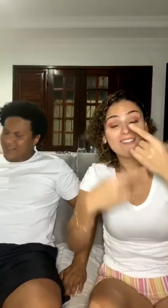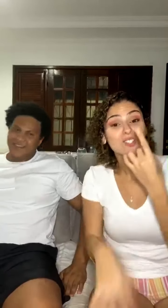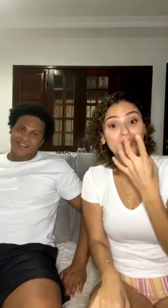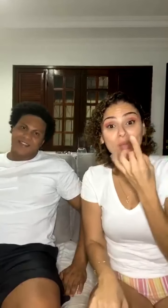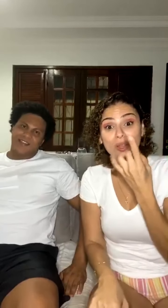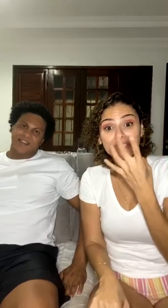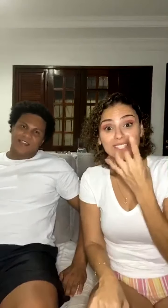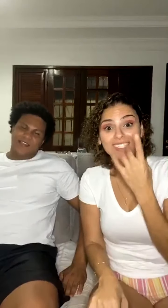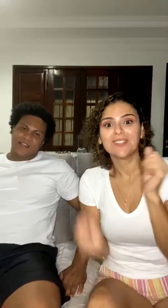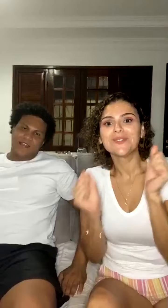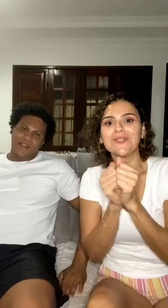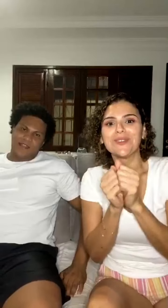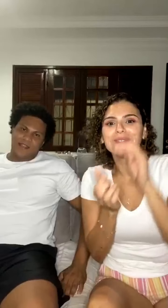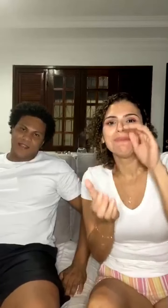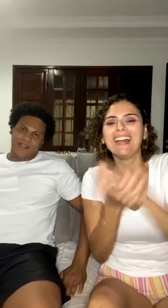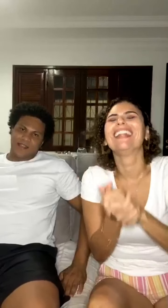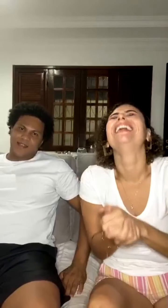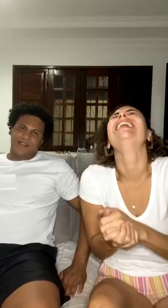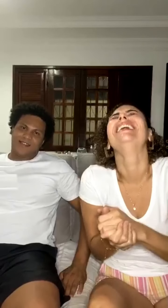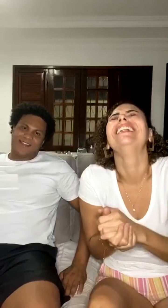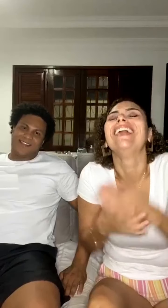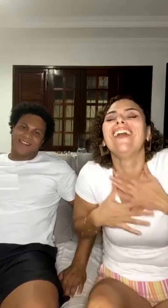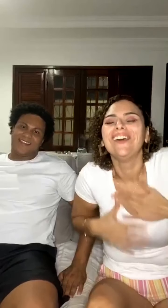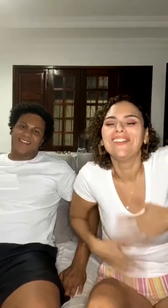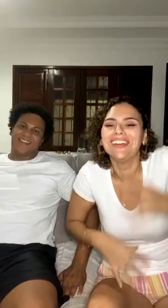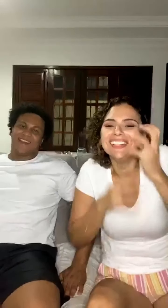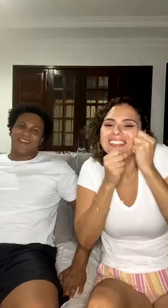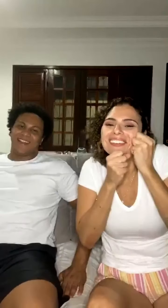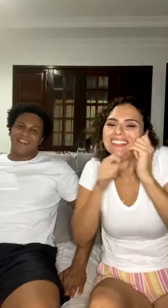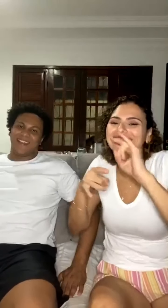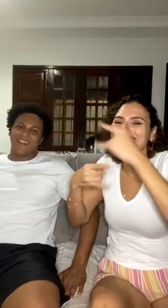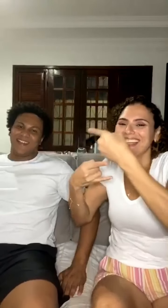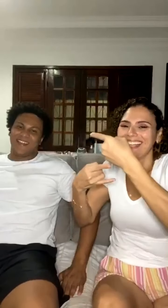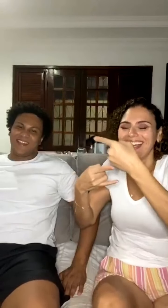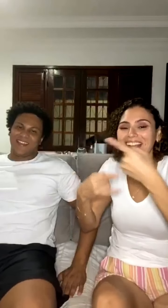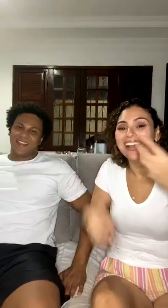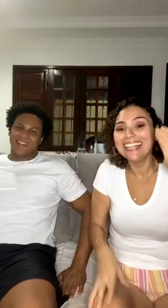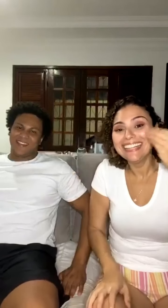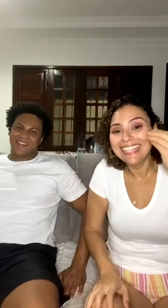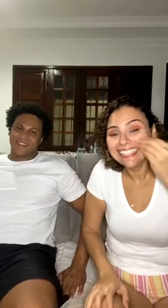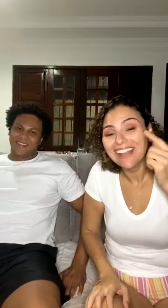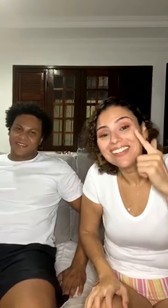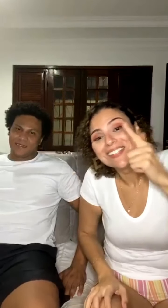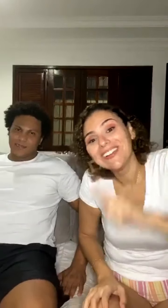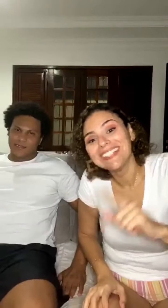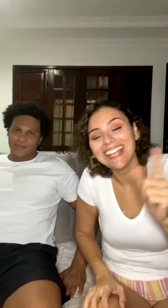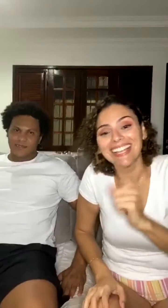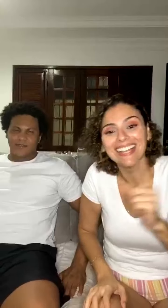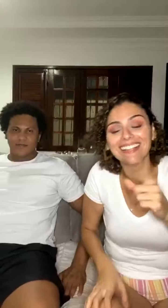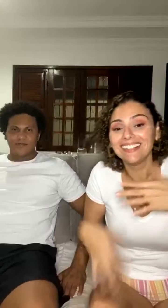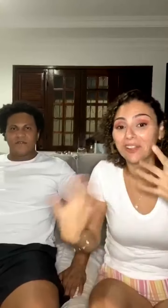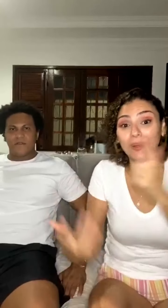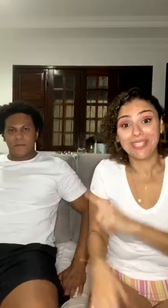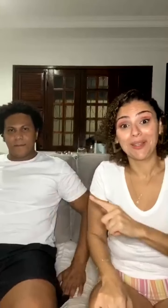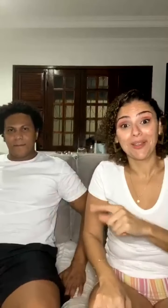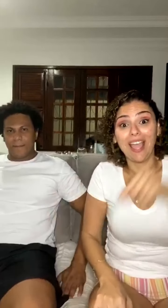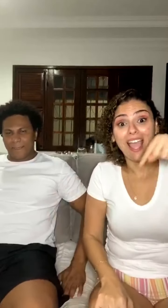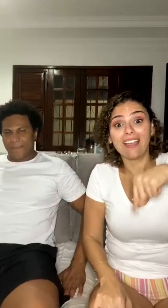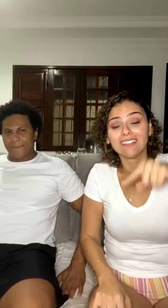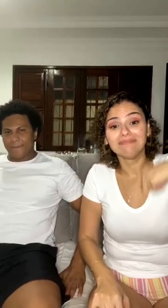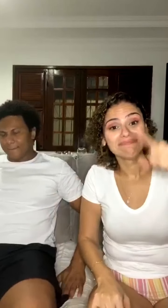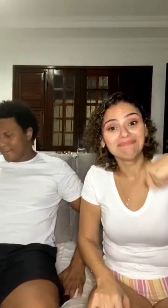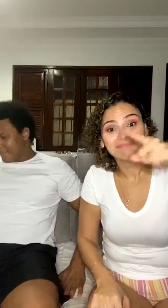meu marido. Ele de pijama me chamou numa live para testar. E funcionou. E agora eu não